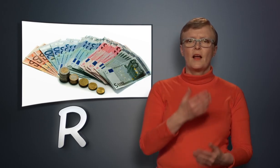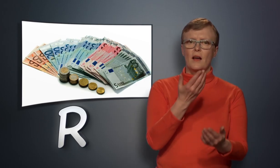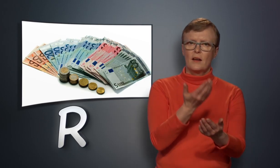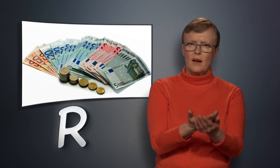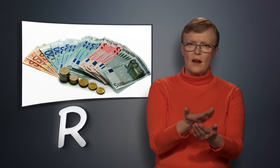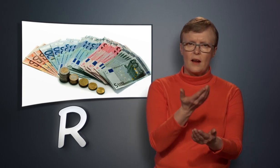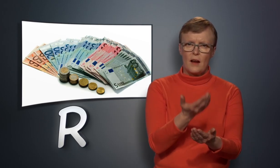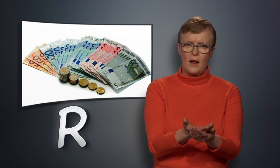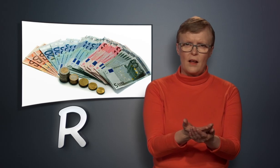Raha.